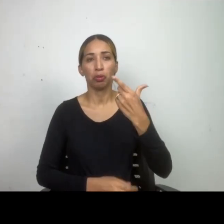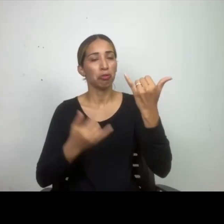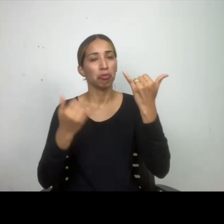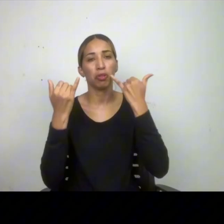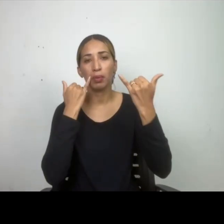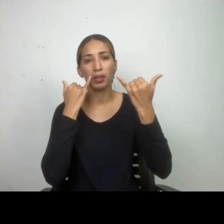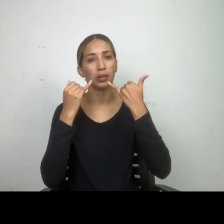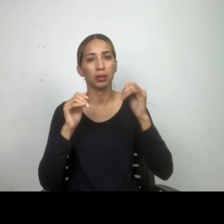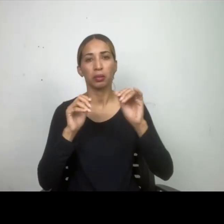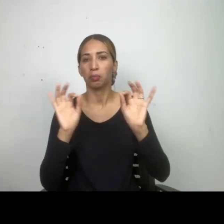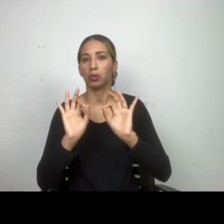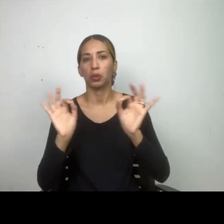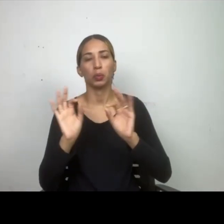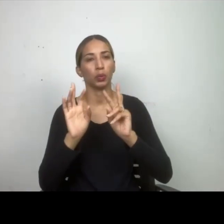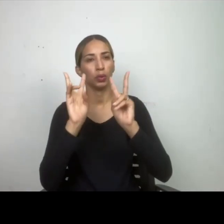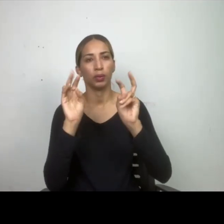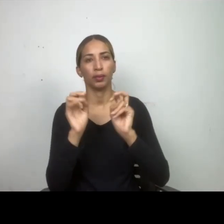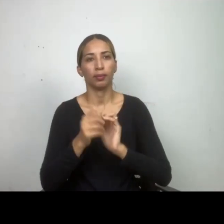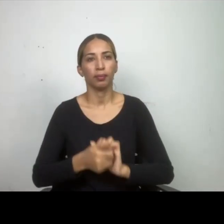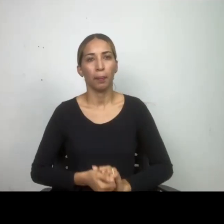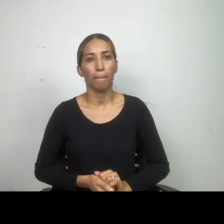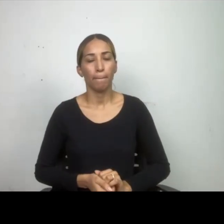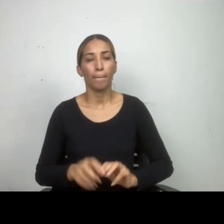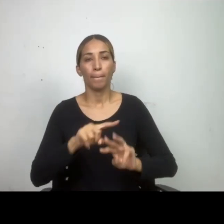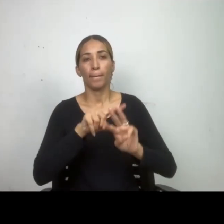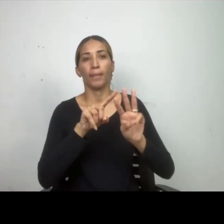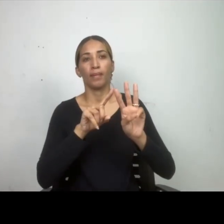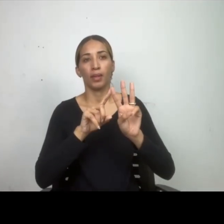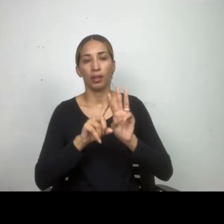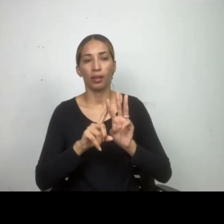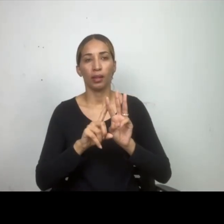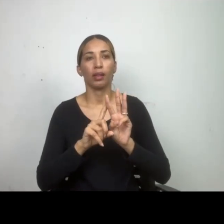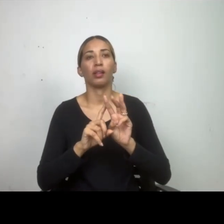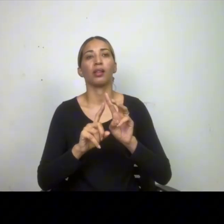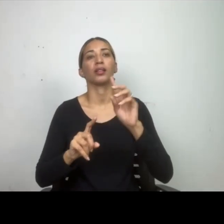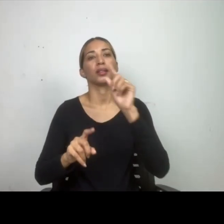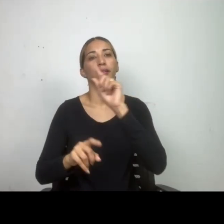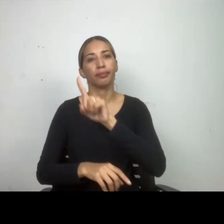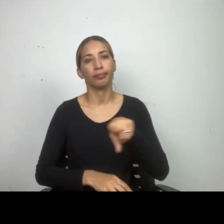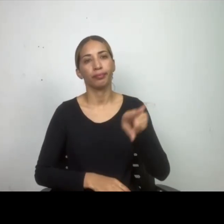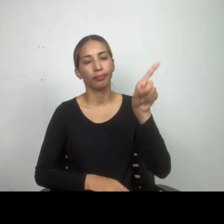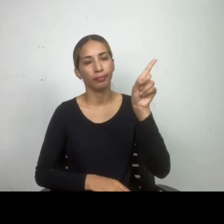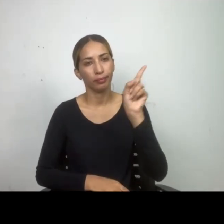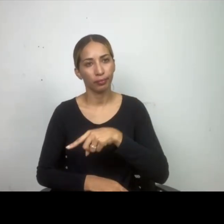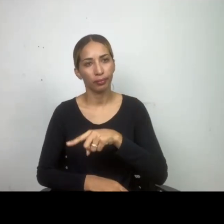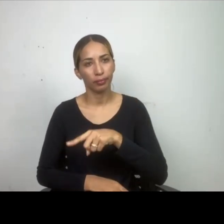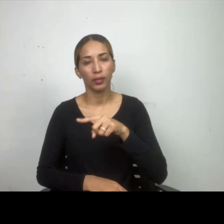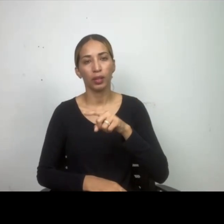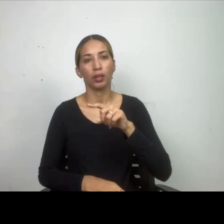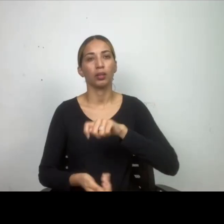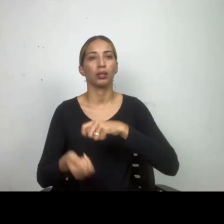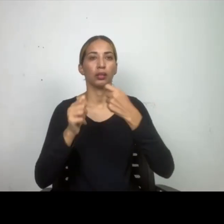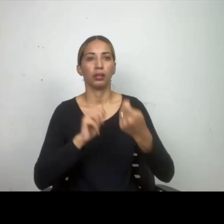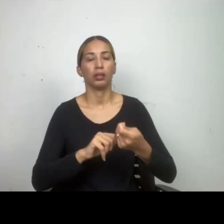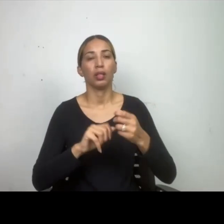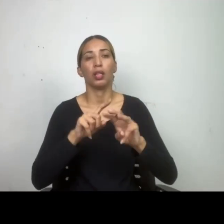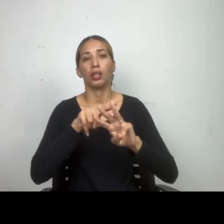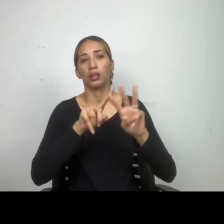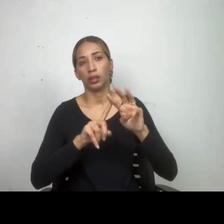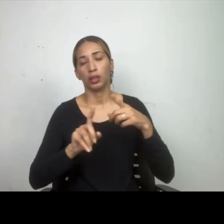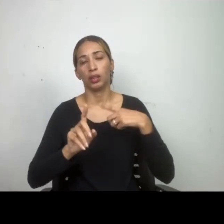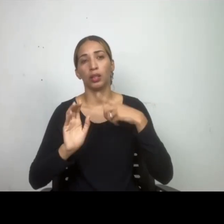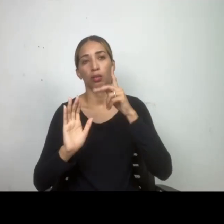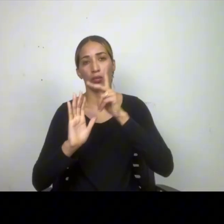respeito. 3 foram anuladas, alteradas ou convertidas, né? E 3 estavam com projeto de revogação